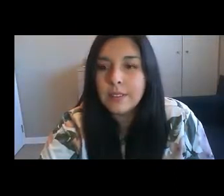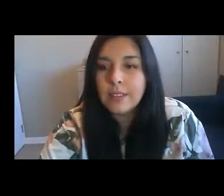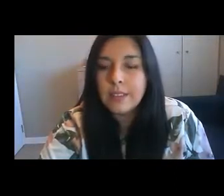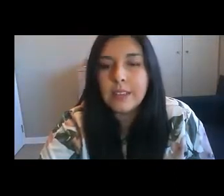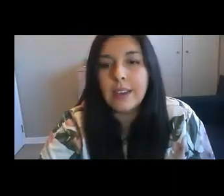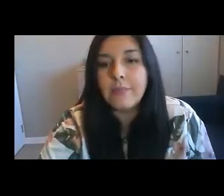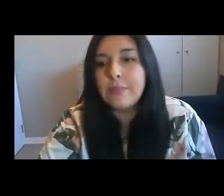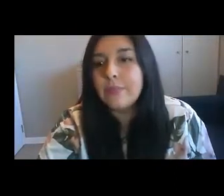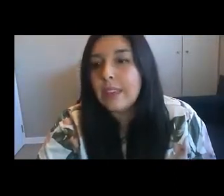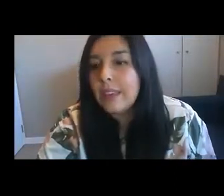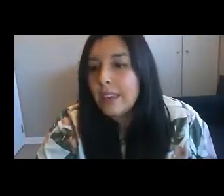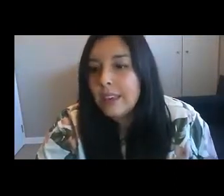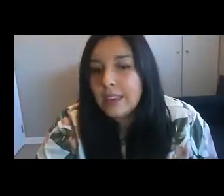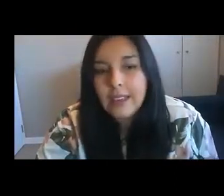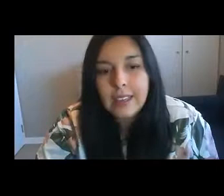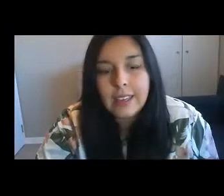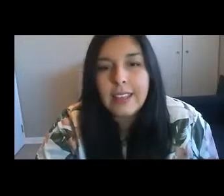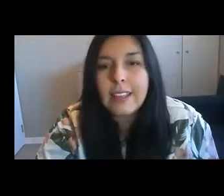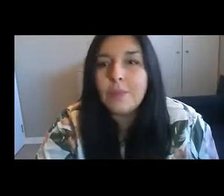Ya.